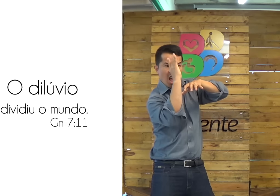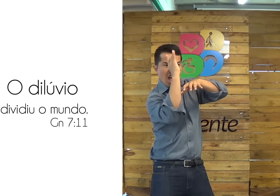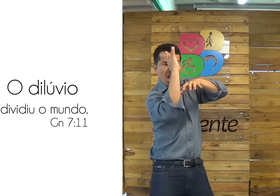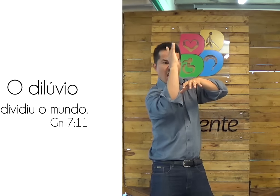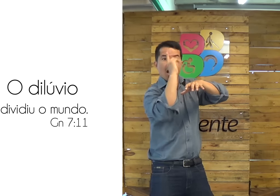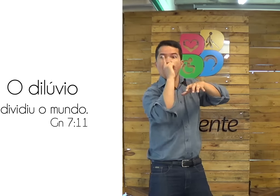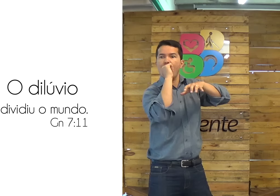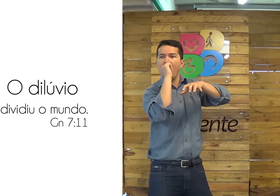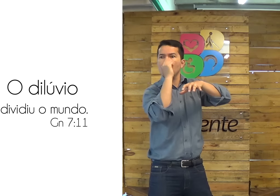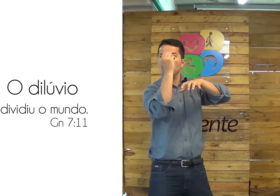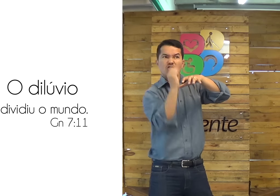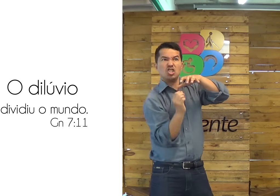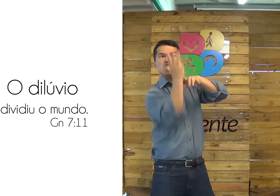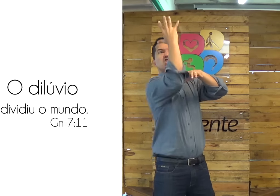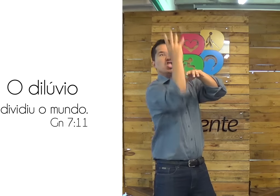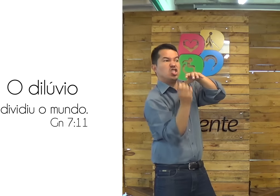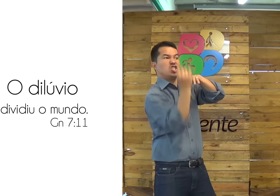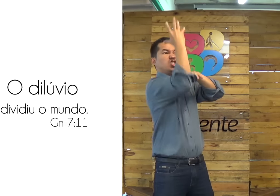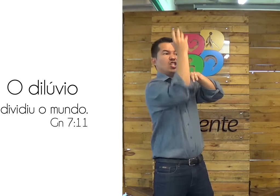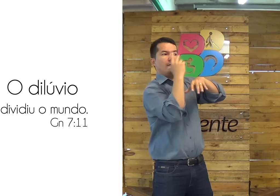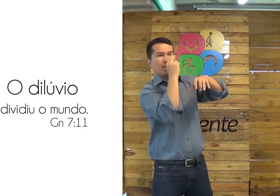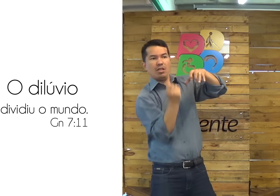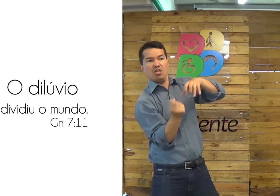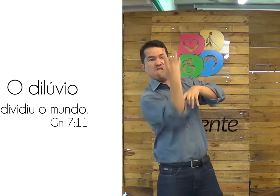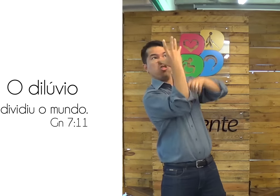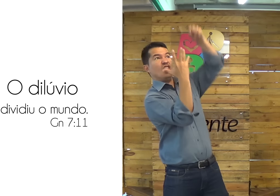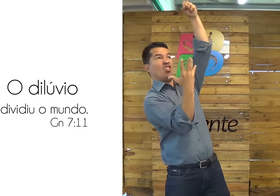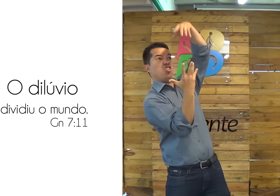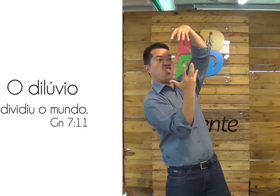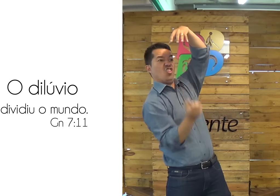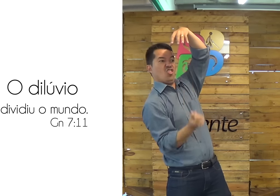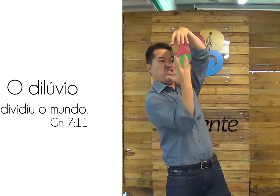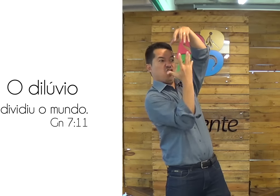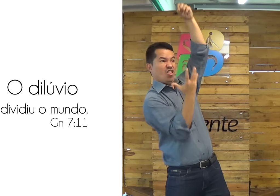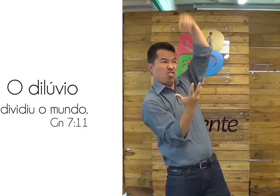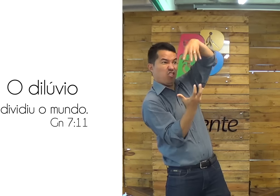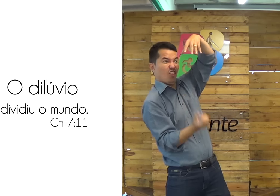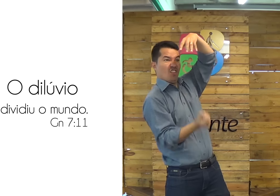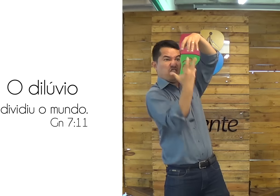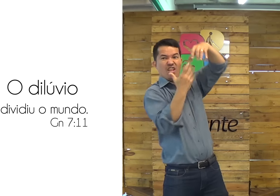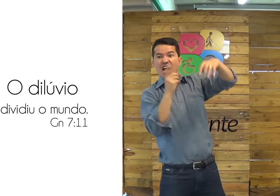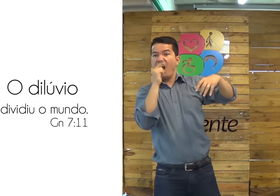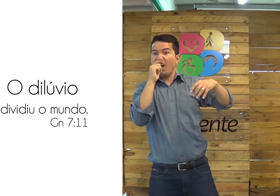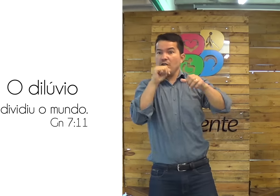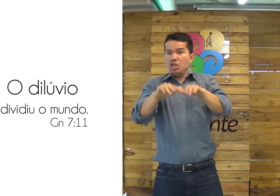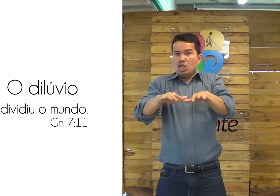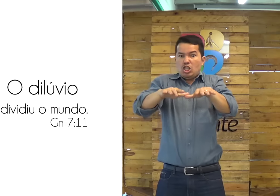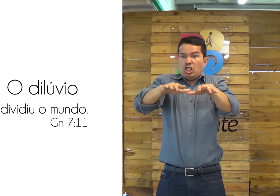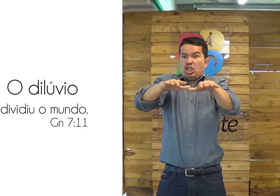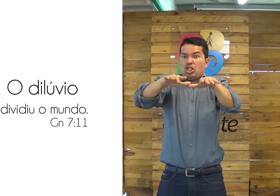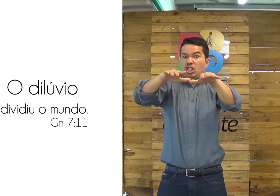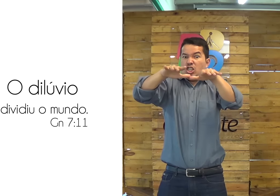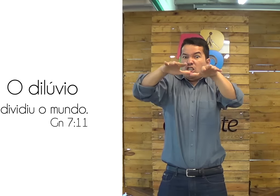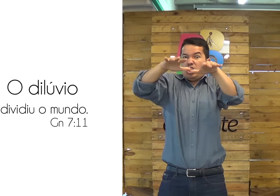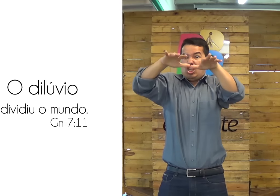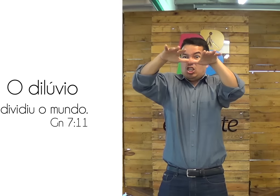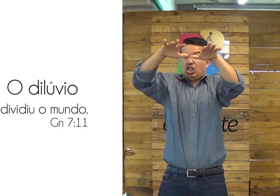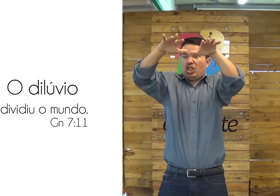e a água surgia do meio da terra e e e a Terra ia se abrindo e chovendo de cima água de baixo então